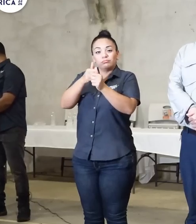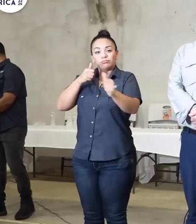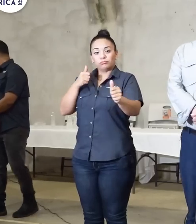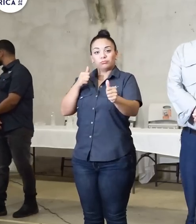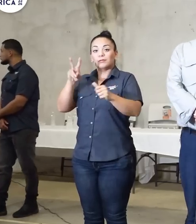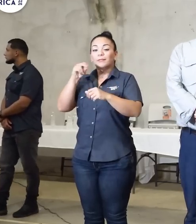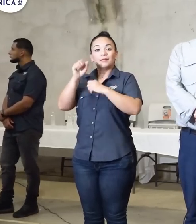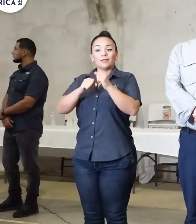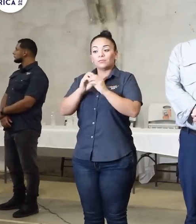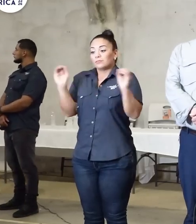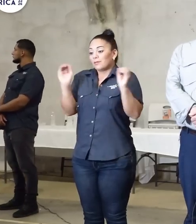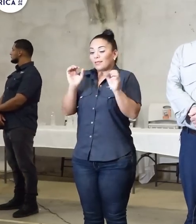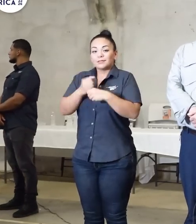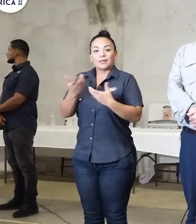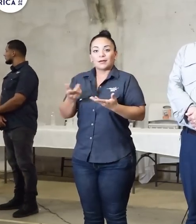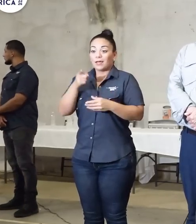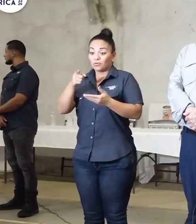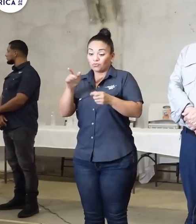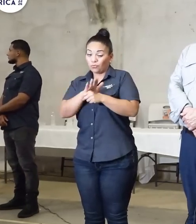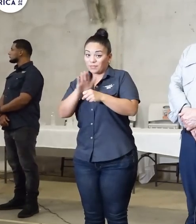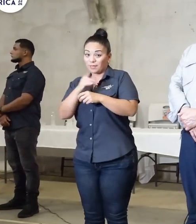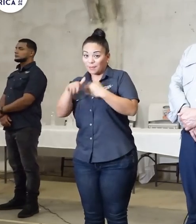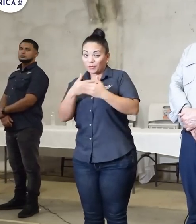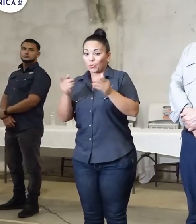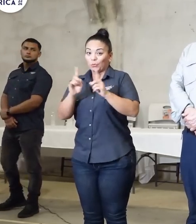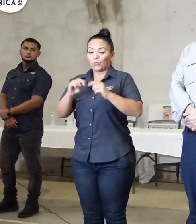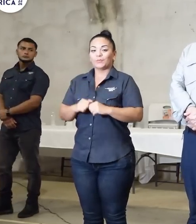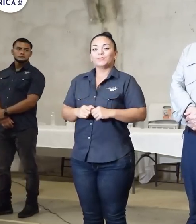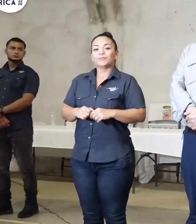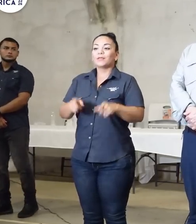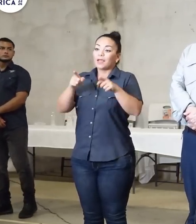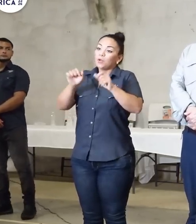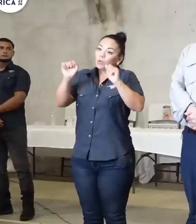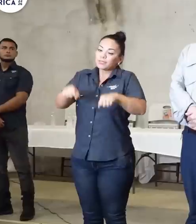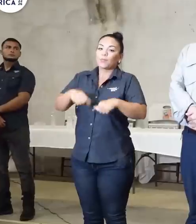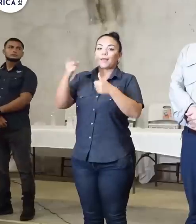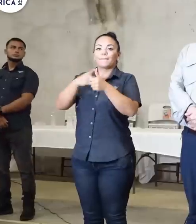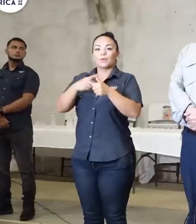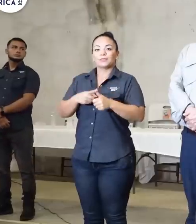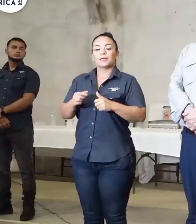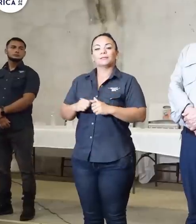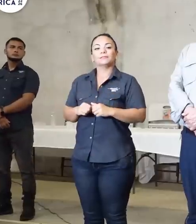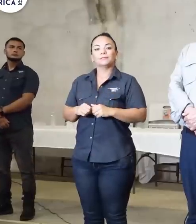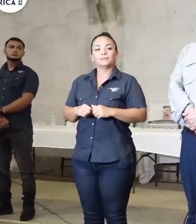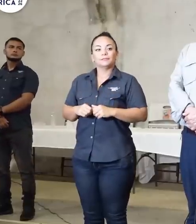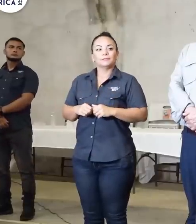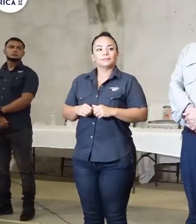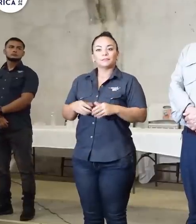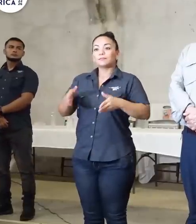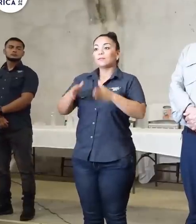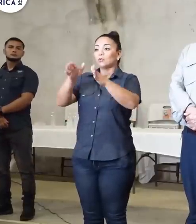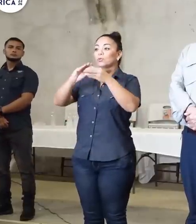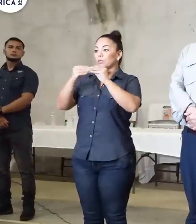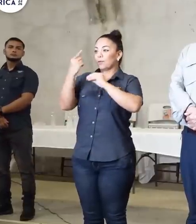hacer absolutamente nada, eso no alcanza para todo, ¿verdad? Ahí para lo que se pueda priorizando. y lo que es la ruta